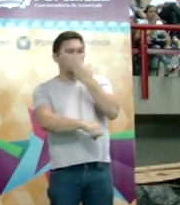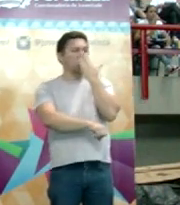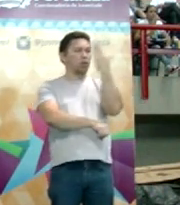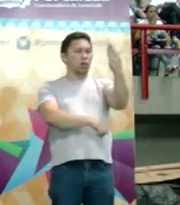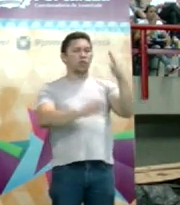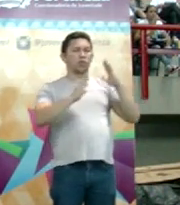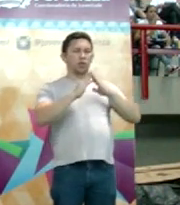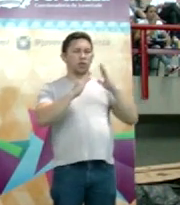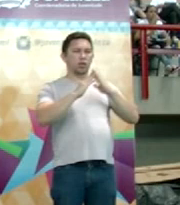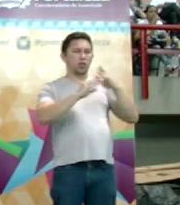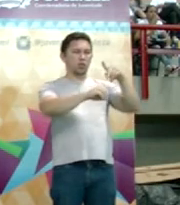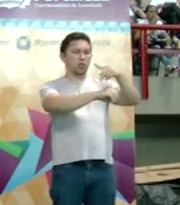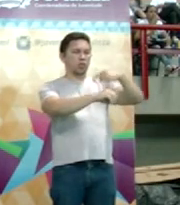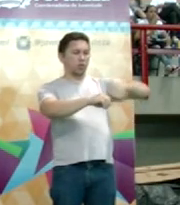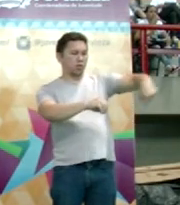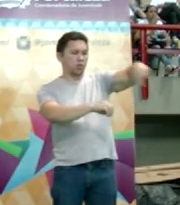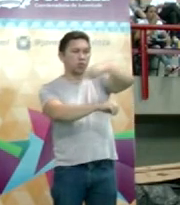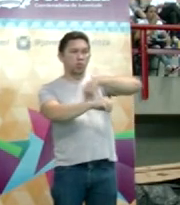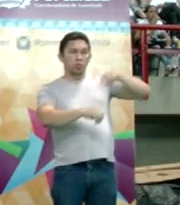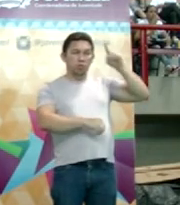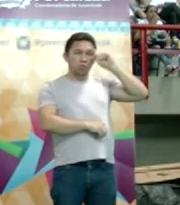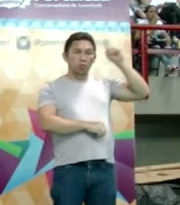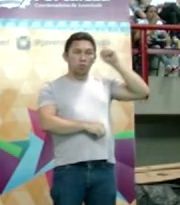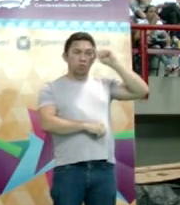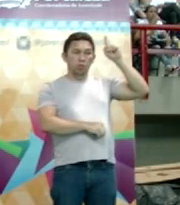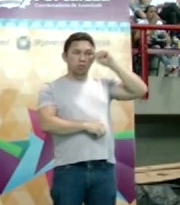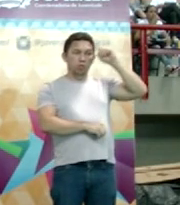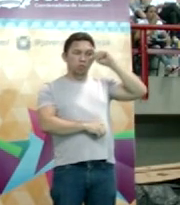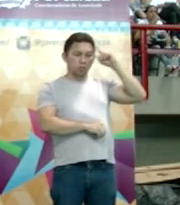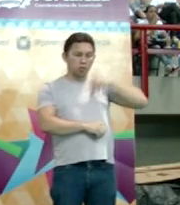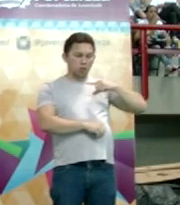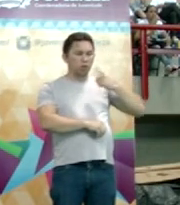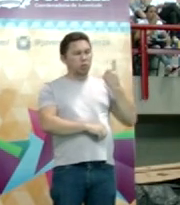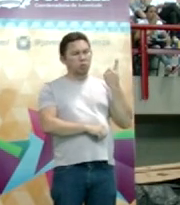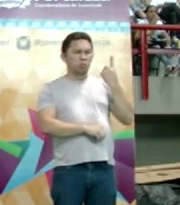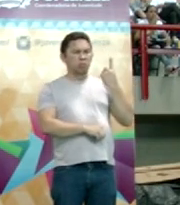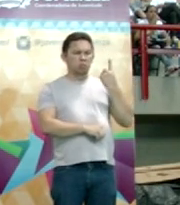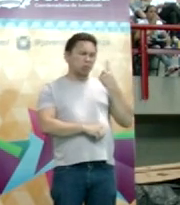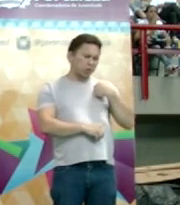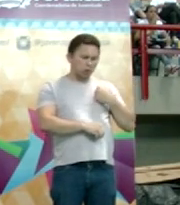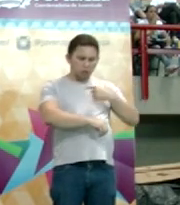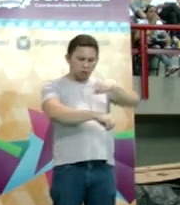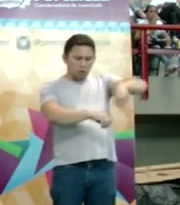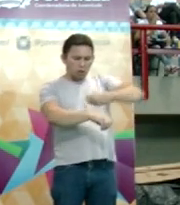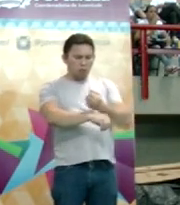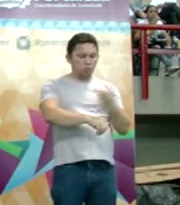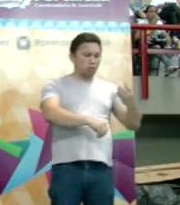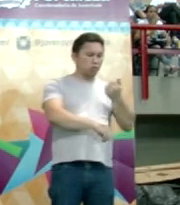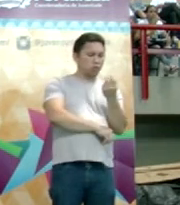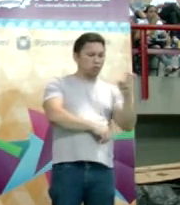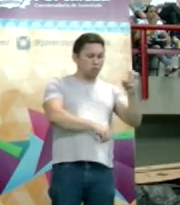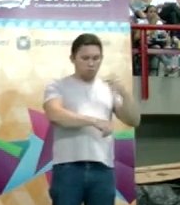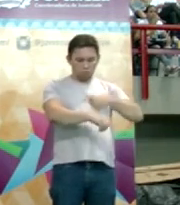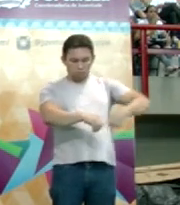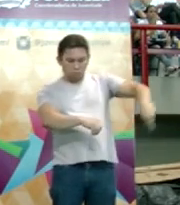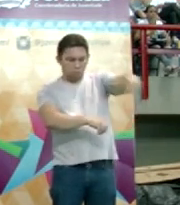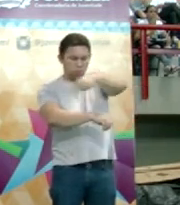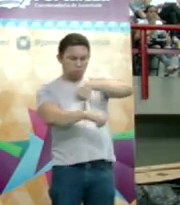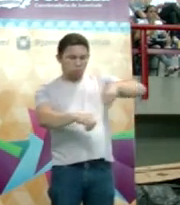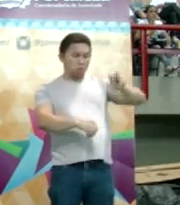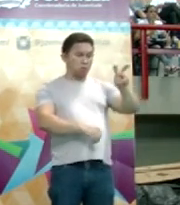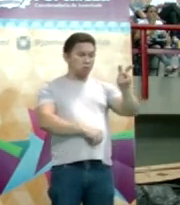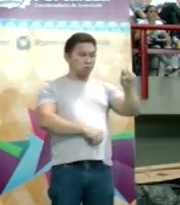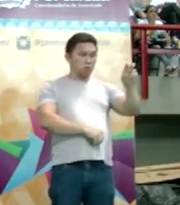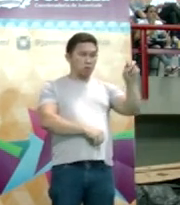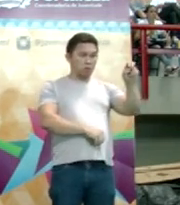frente à sua casa. Todos os dias ele dá 15 voltas em torno da praça, que tem 50